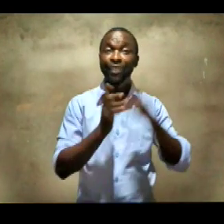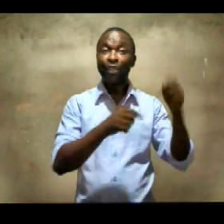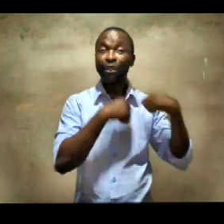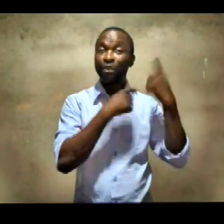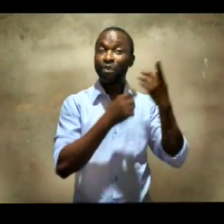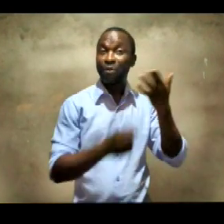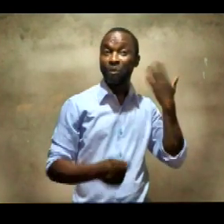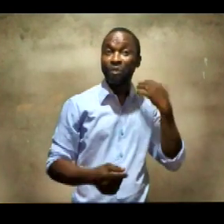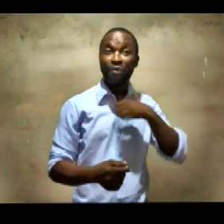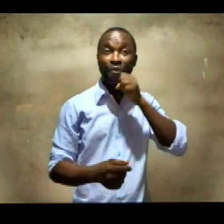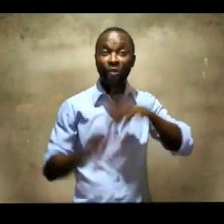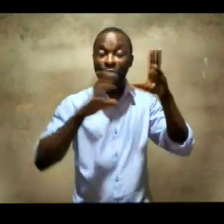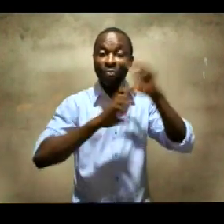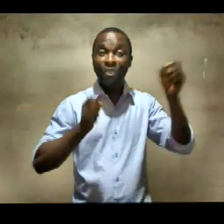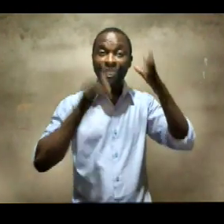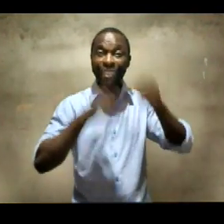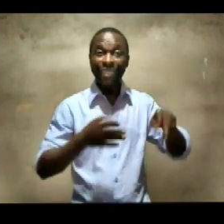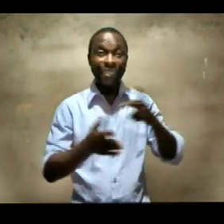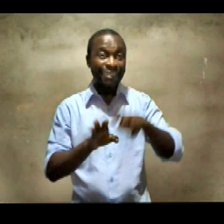Bouteflika.